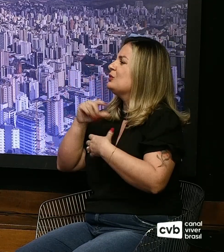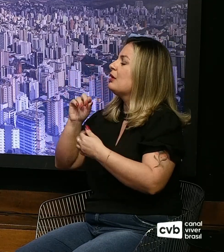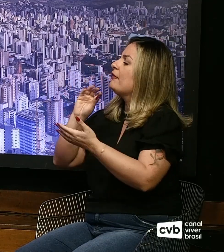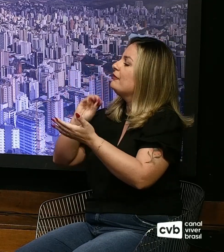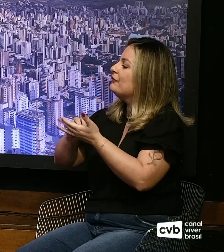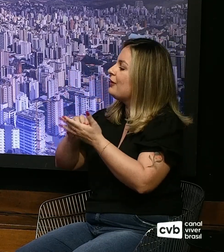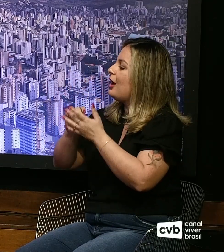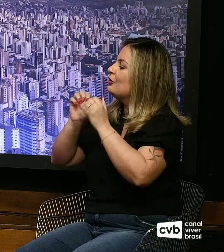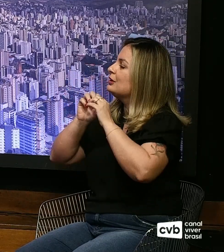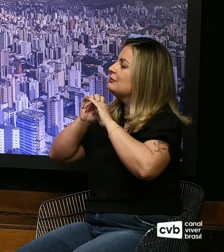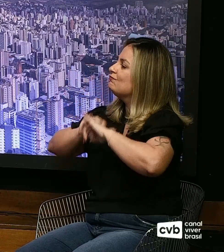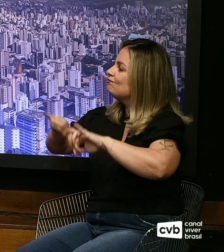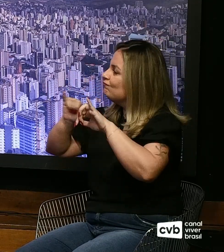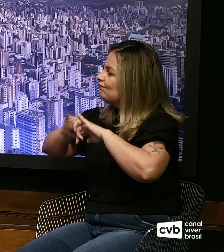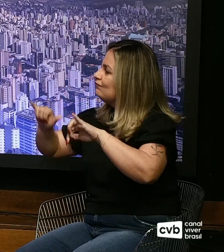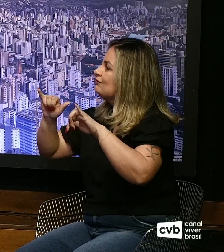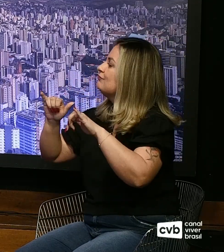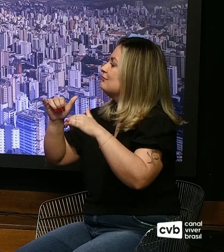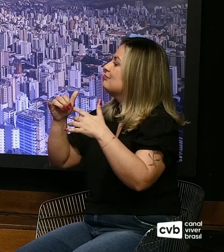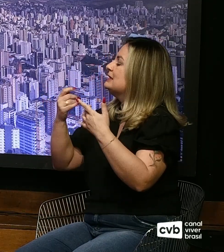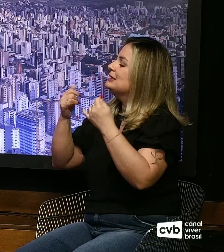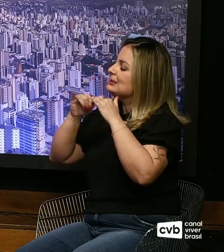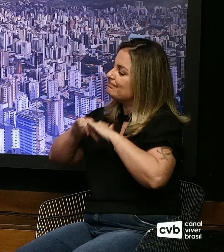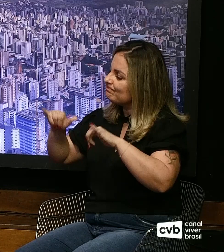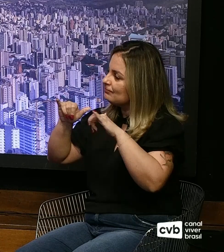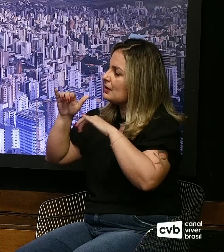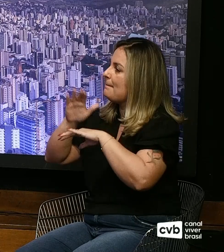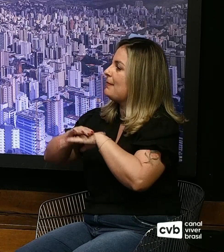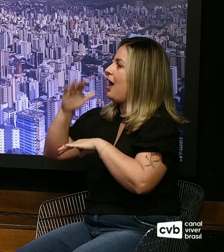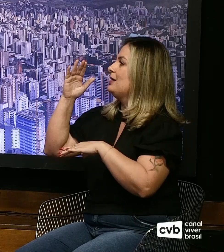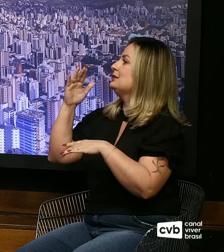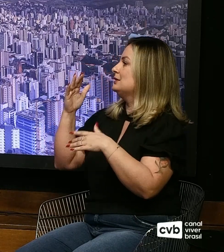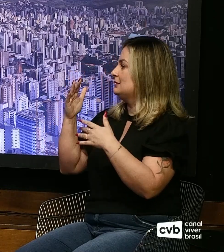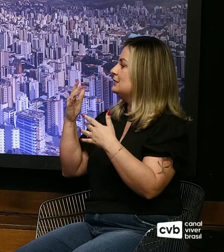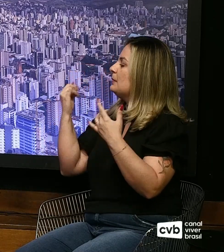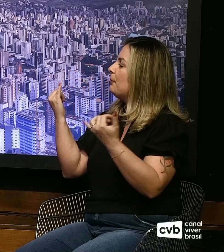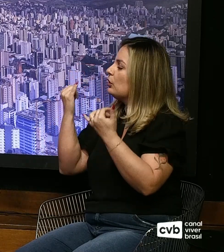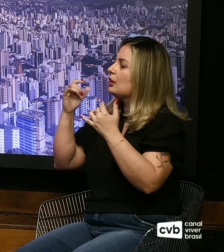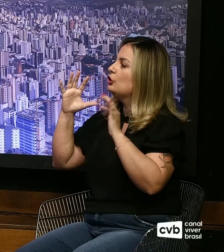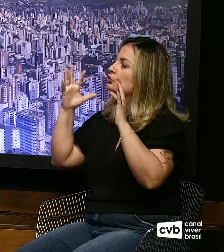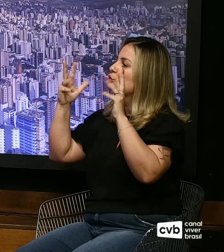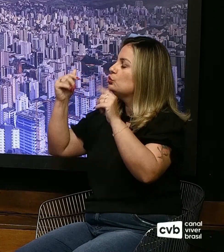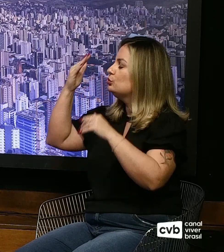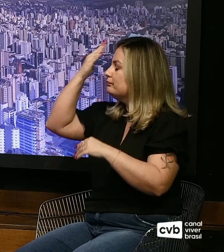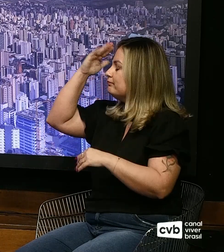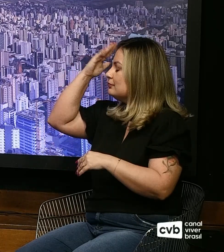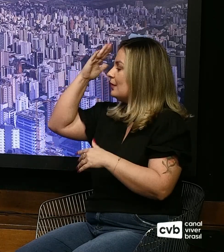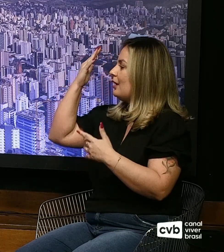o que é ficar isolado, igual a gente sempre ficou. E aí, para estarmos nesses espaços,